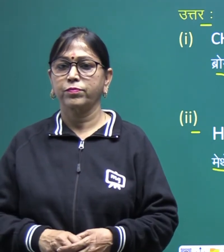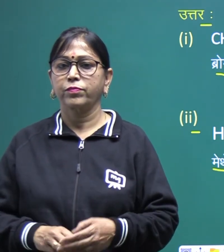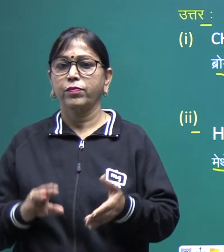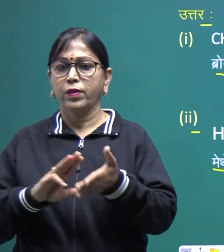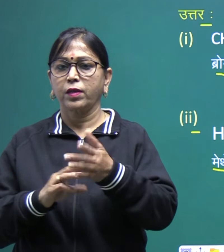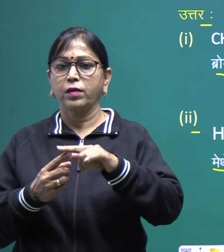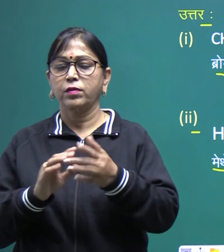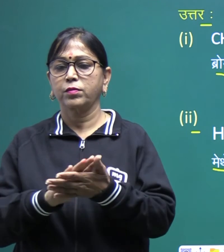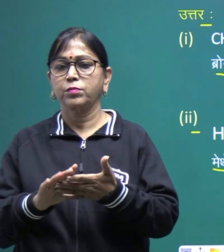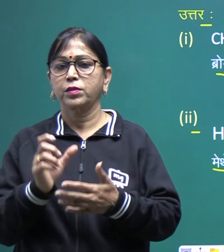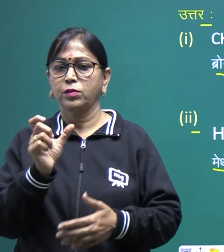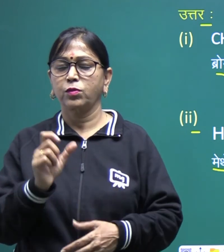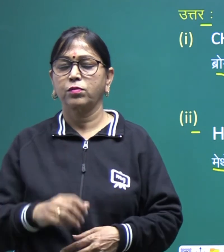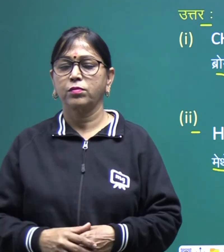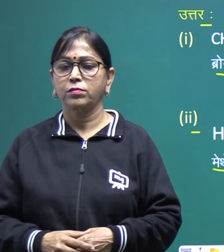मेथेनॉल।